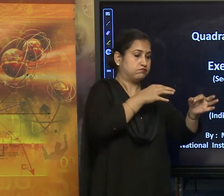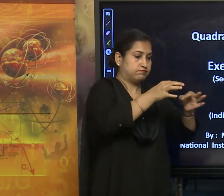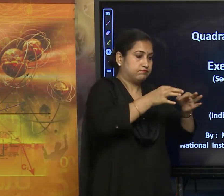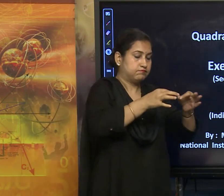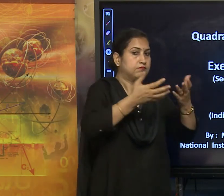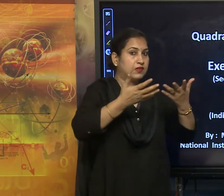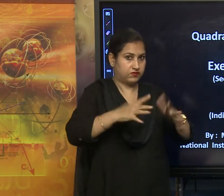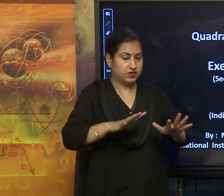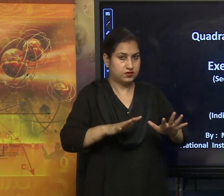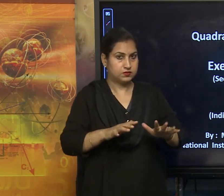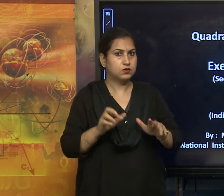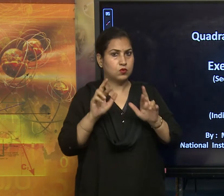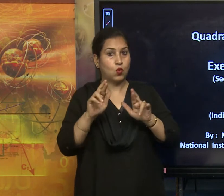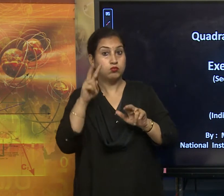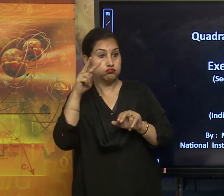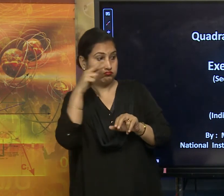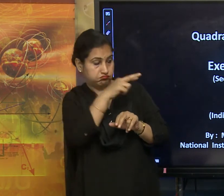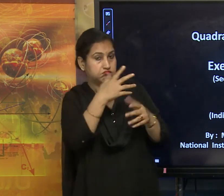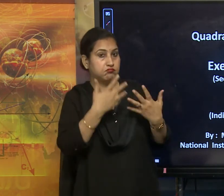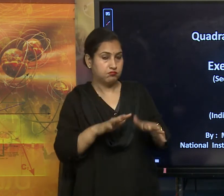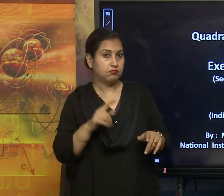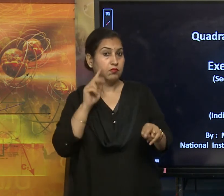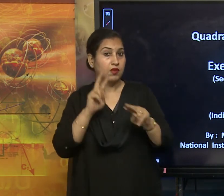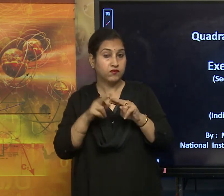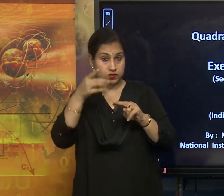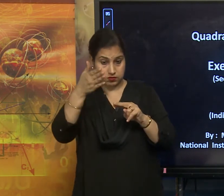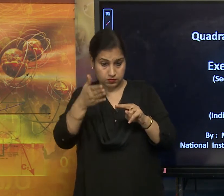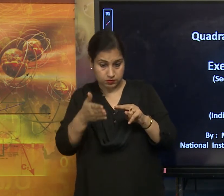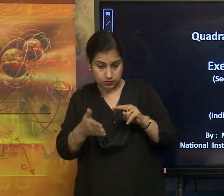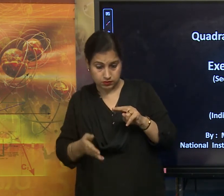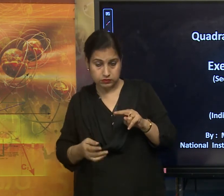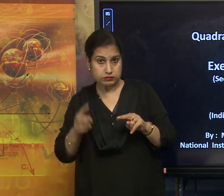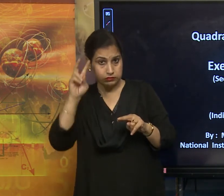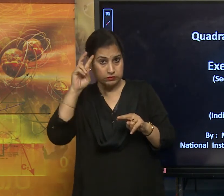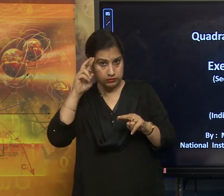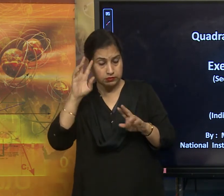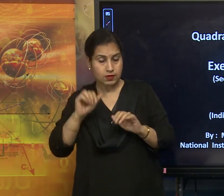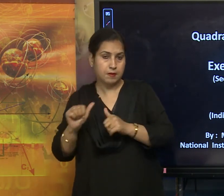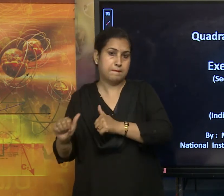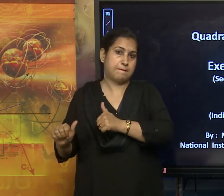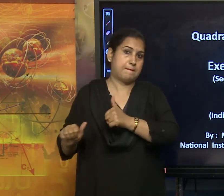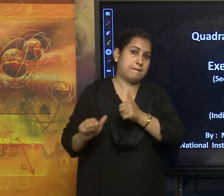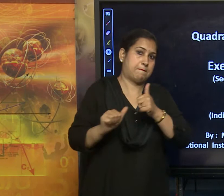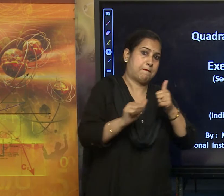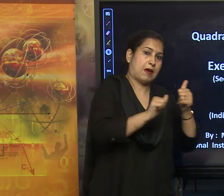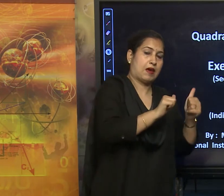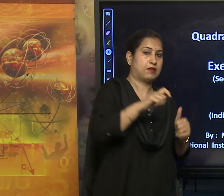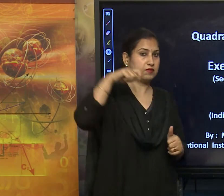6.1 करने वाले हैं। इससे पहले की वीडियोस में हमने कई